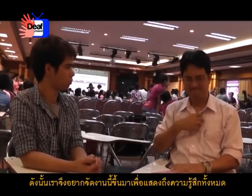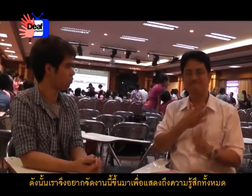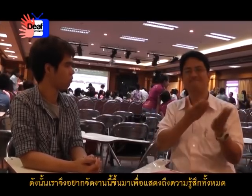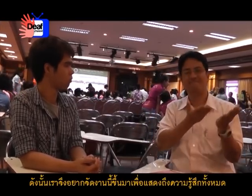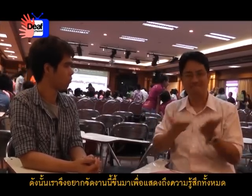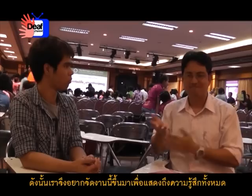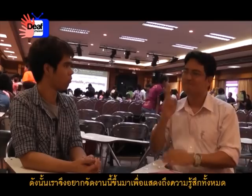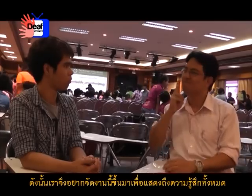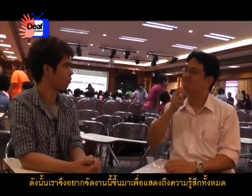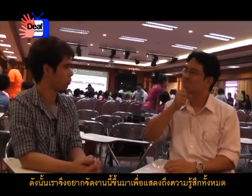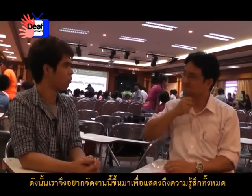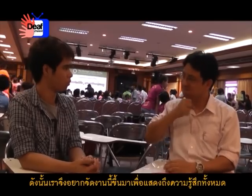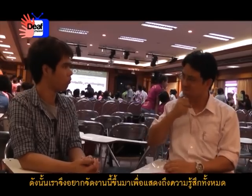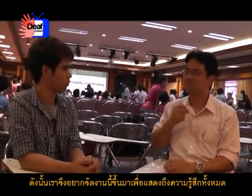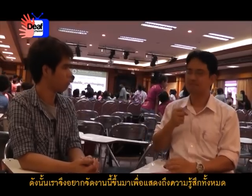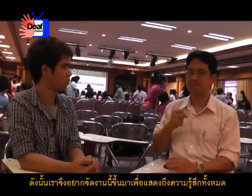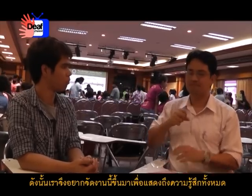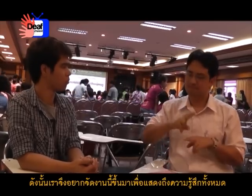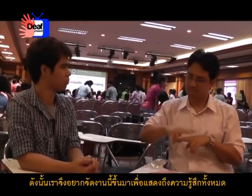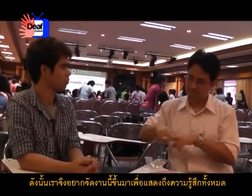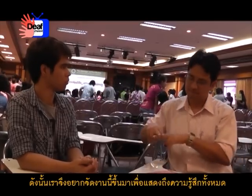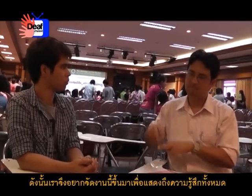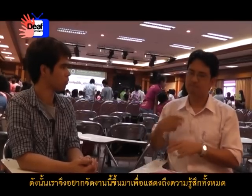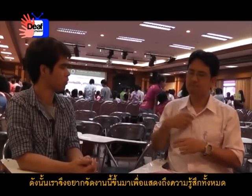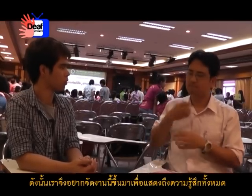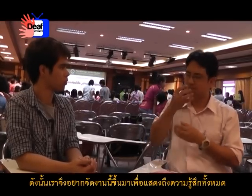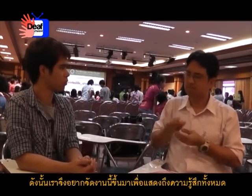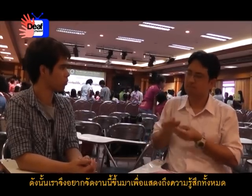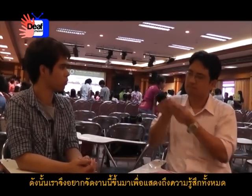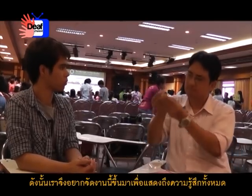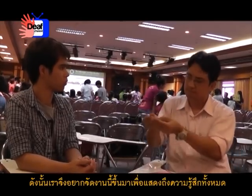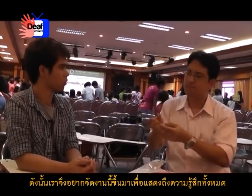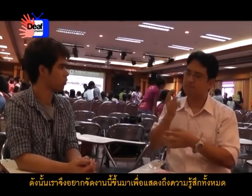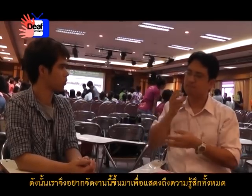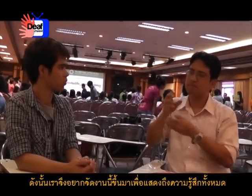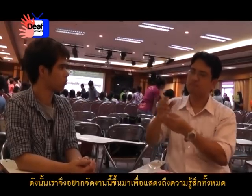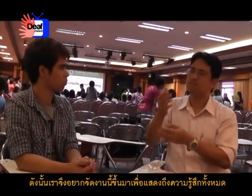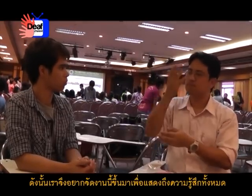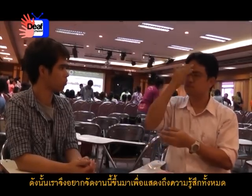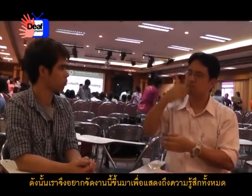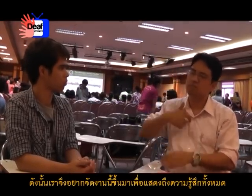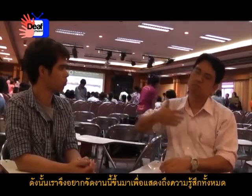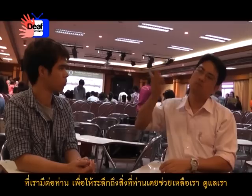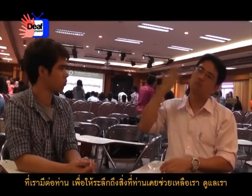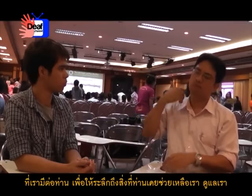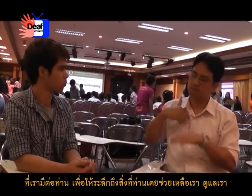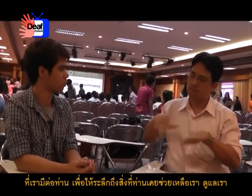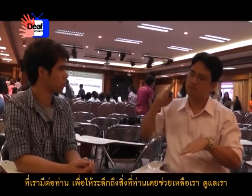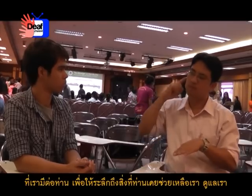ลึกถึงสิ่งที่ท่านเคยช่วยเหลือเรามาแล้วก็ดูแลเรามาคอยอบรมสั่งสอนงานนี้นะครับจึงเป็นงานที่ระลึกถึงพระคุณของท่